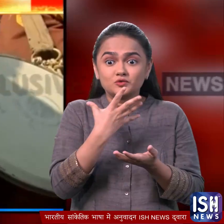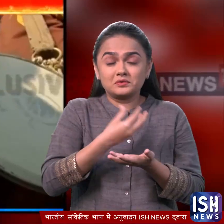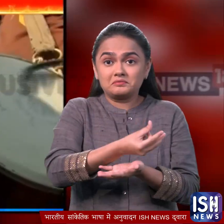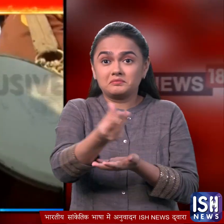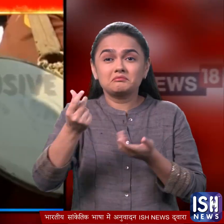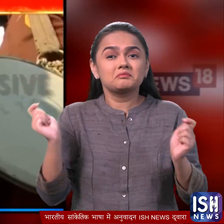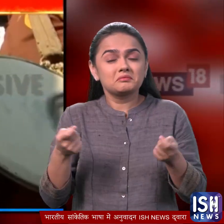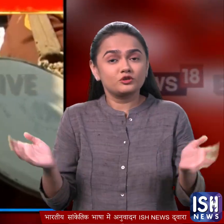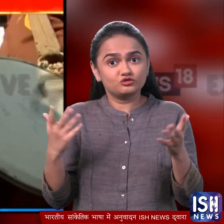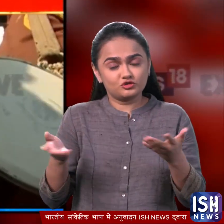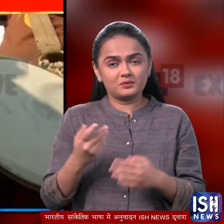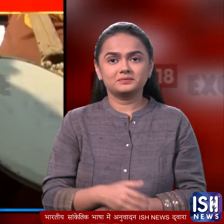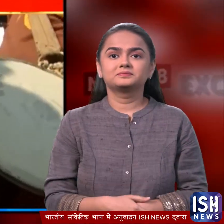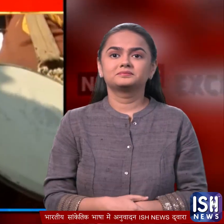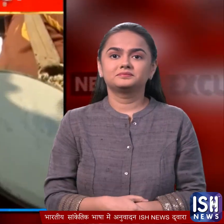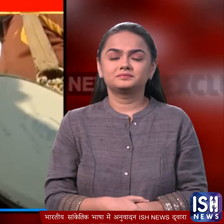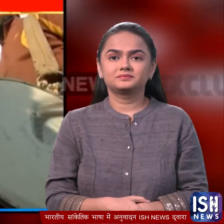गए।